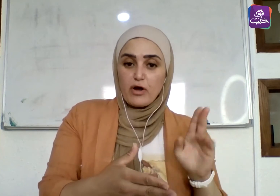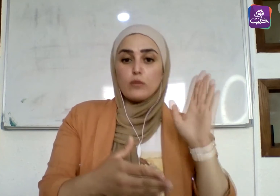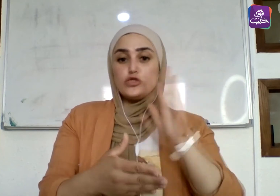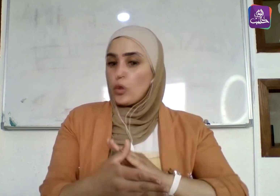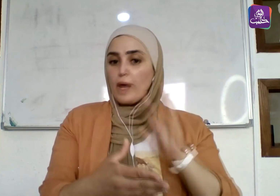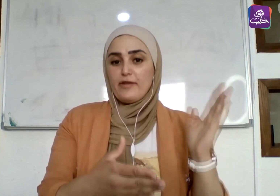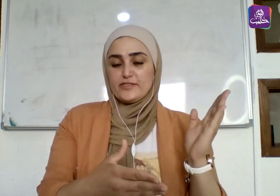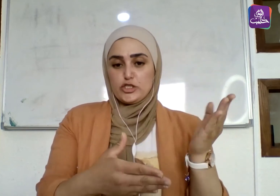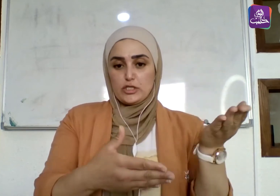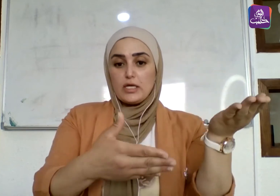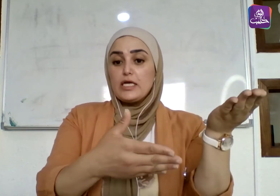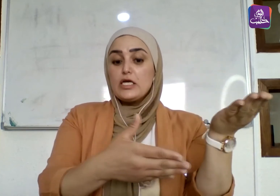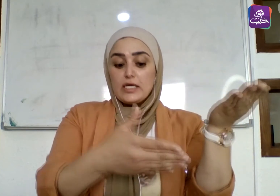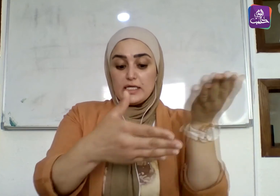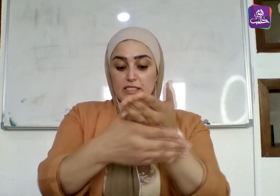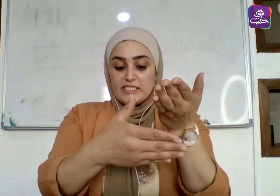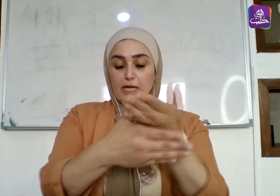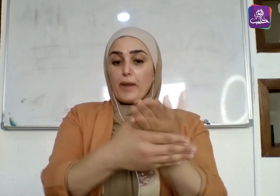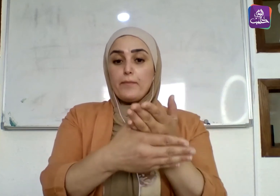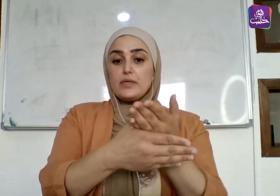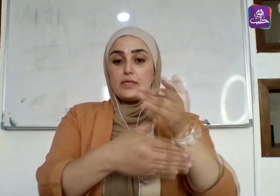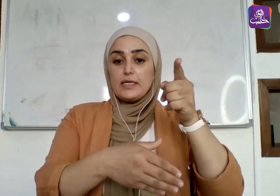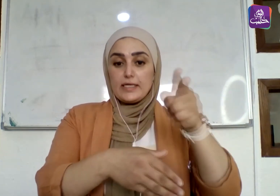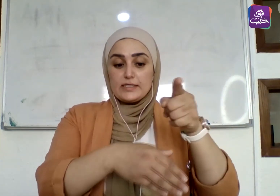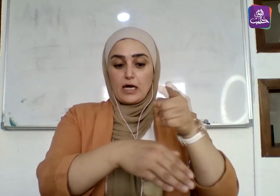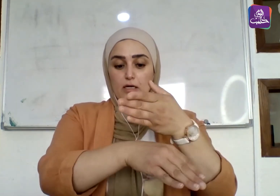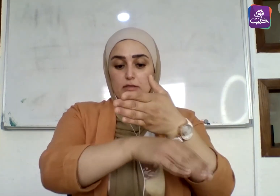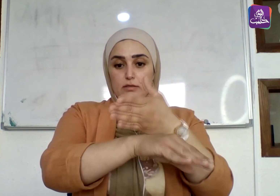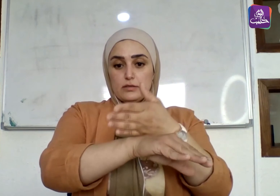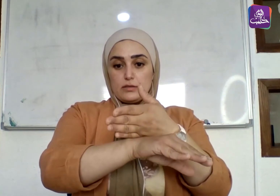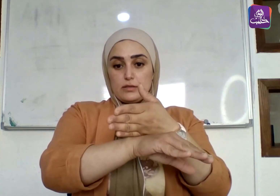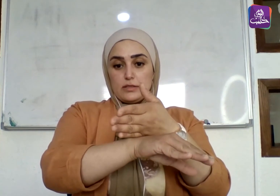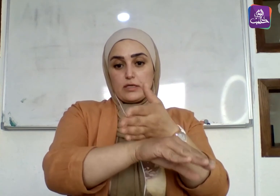الاستفهام والجواب نفس الشيء. سبب انت